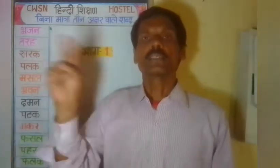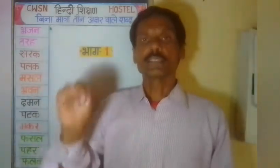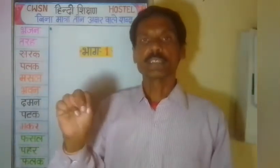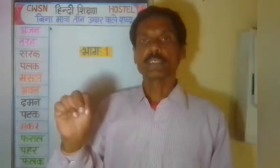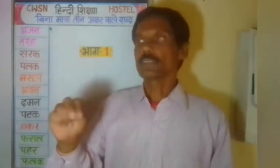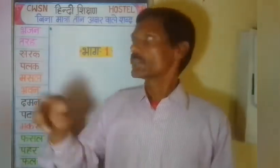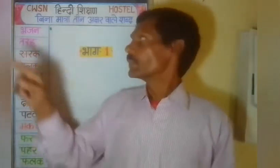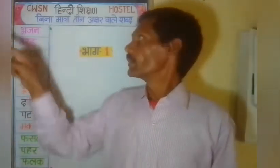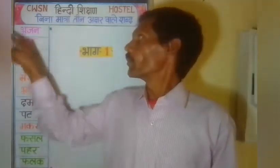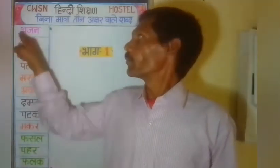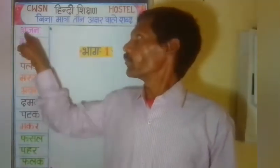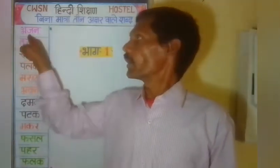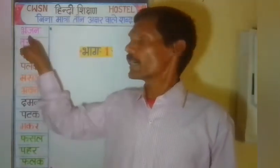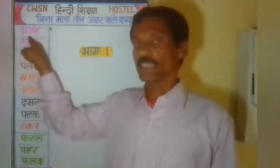भजन, भजन।